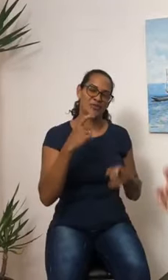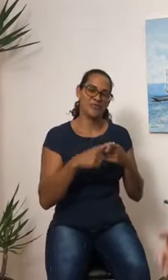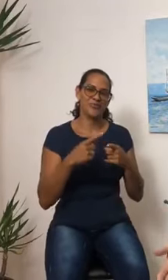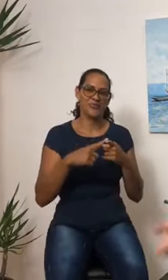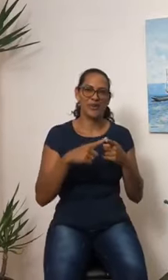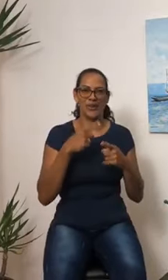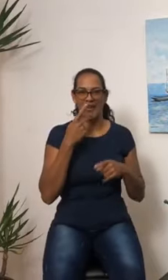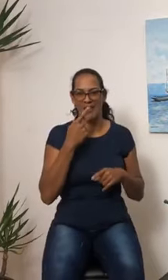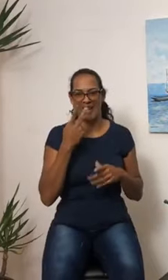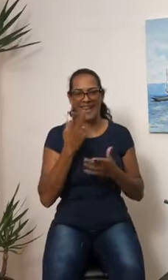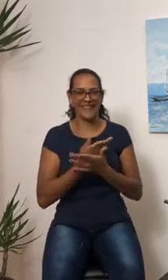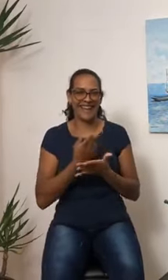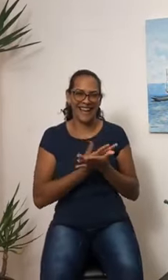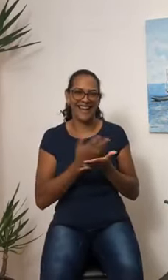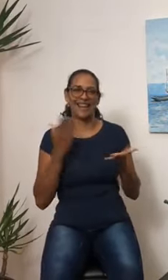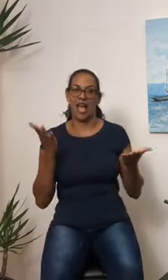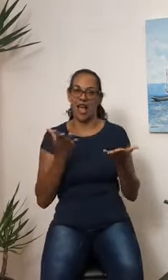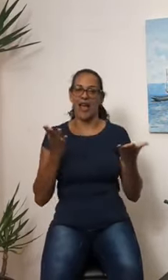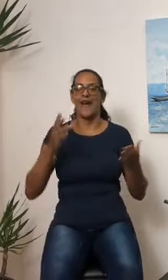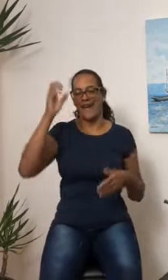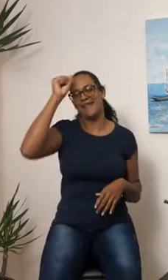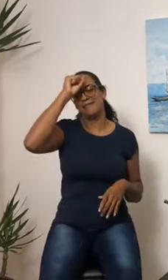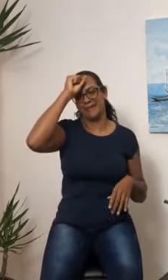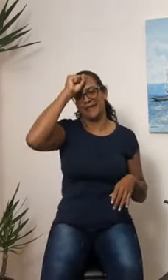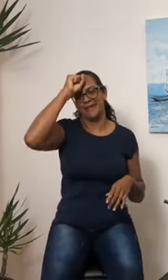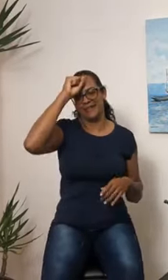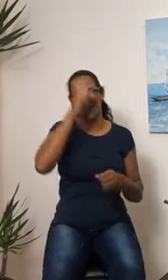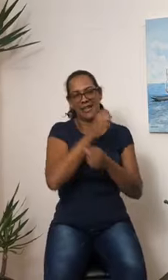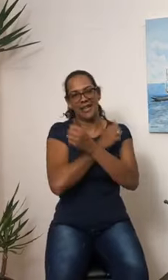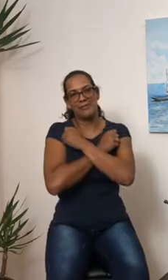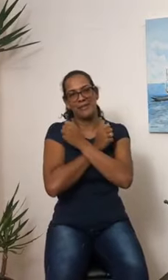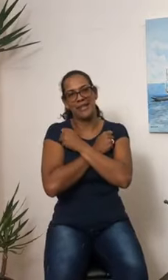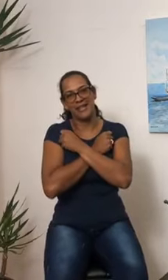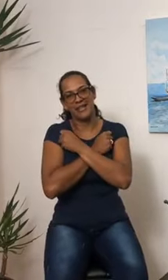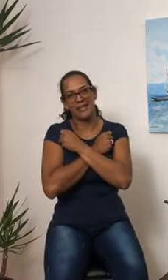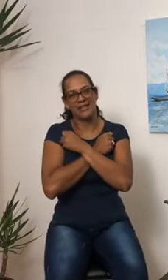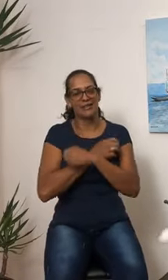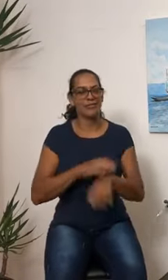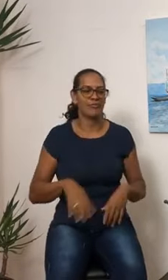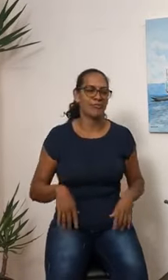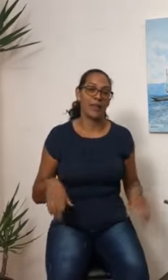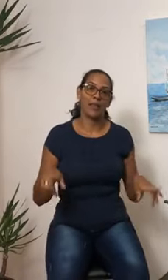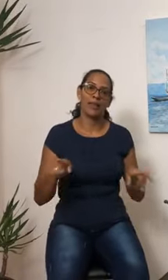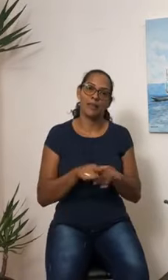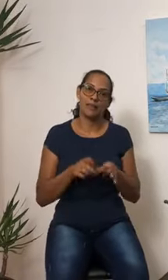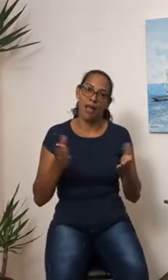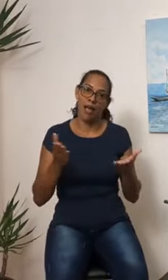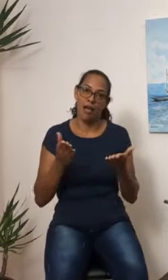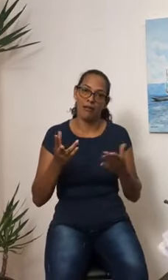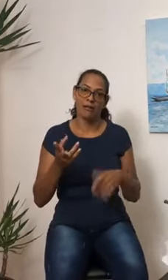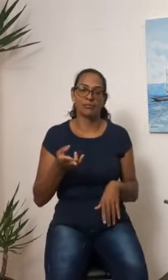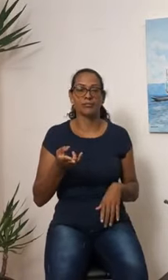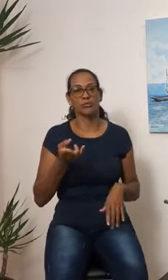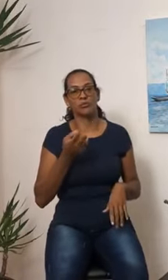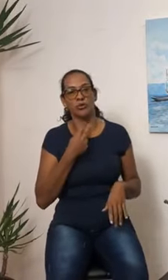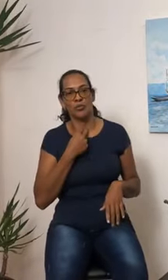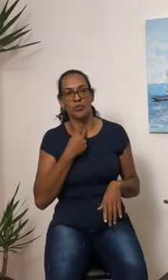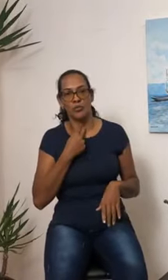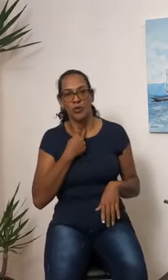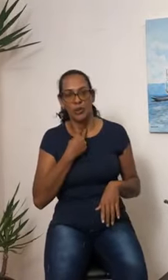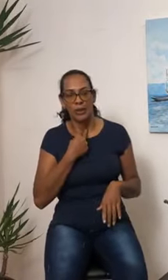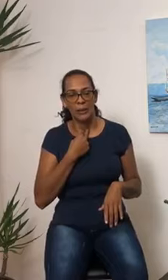Cotxê, mas agora eu aprendi. Um abraço pra vocês e agora também a gente não poderia falar, né, que